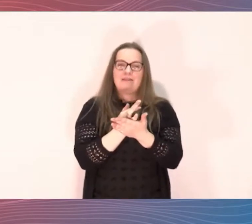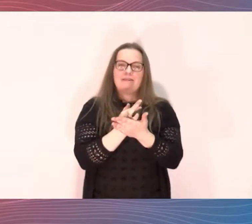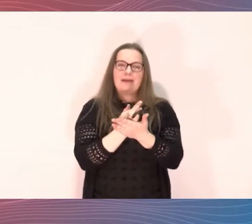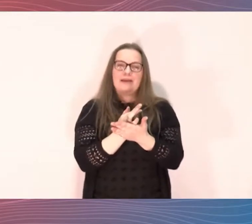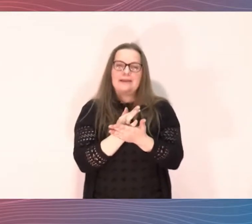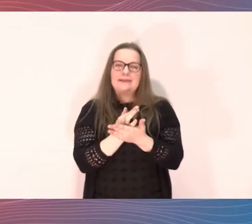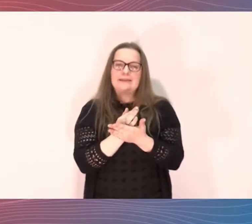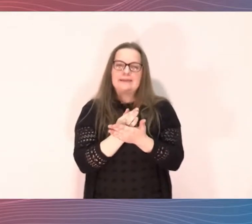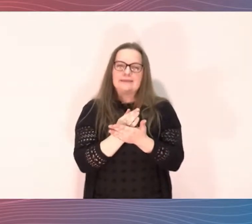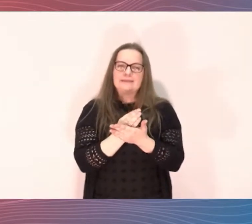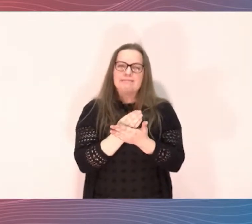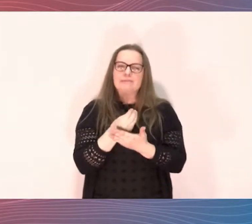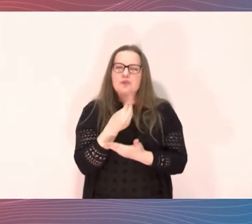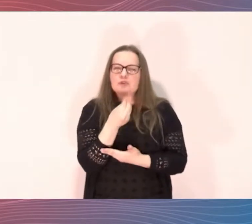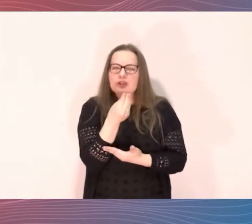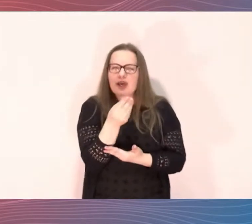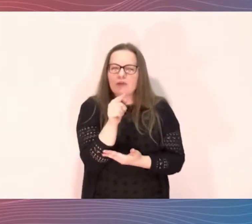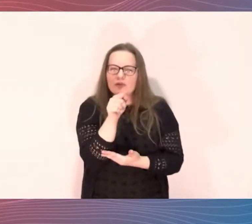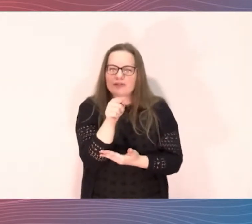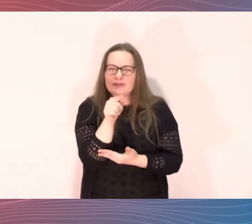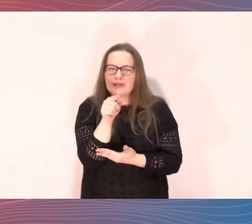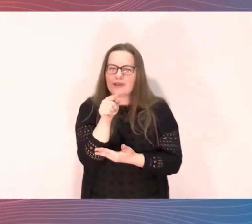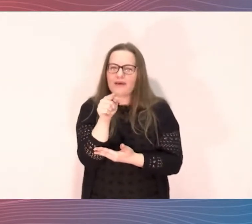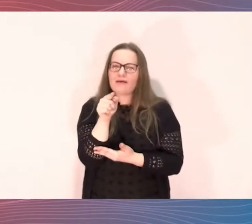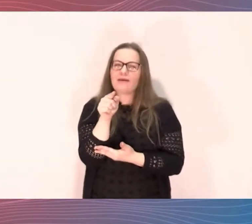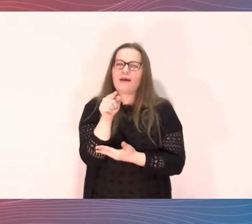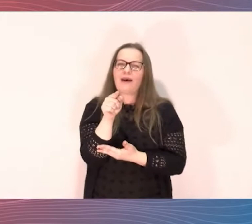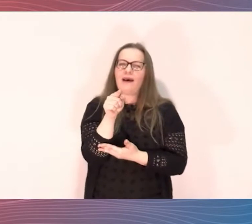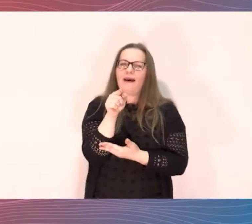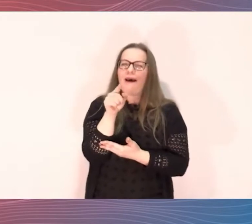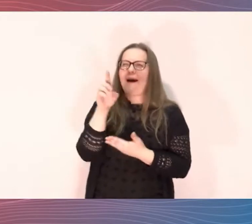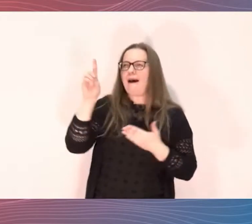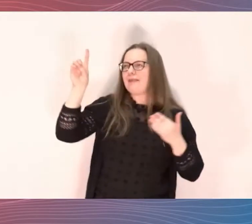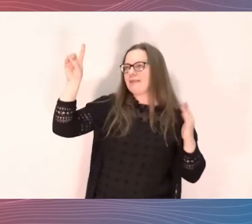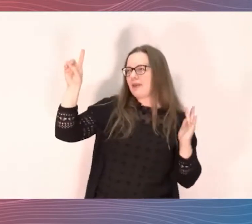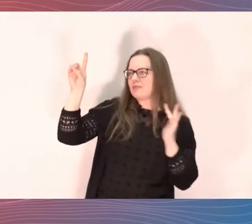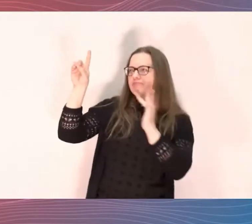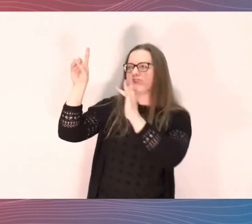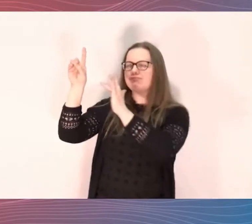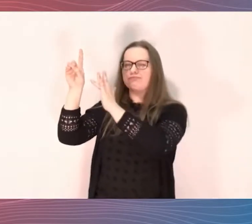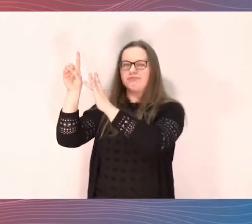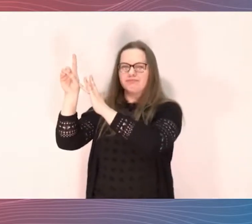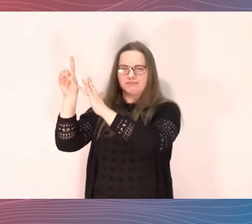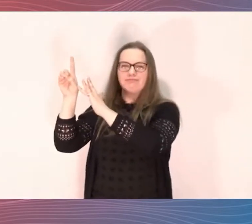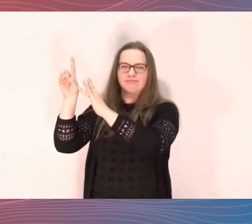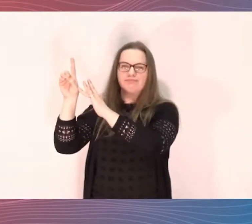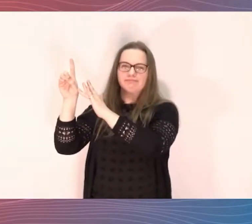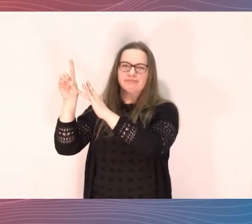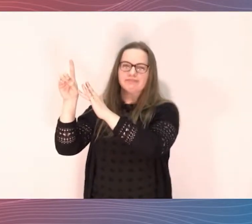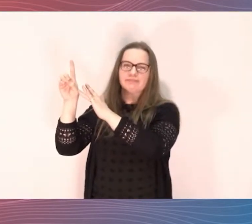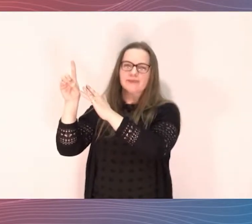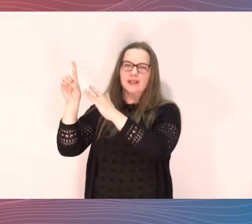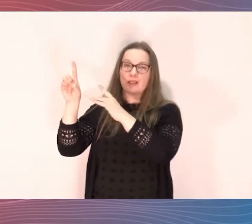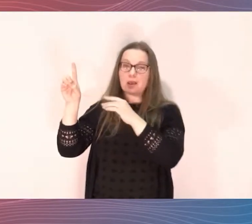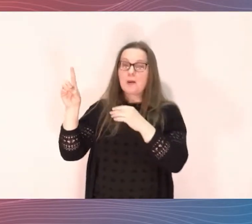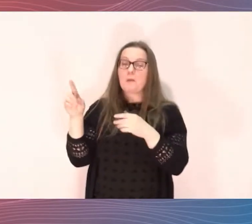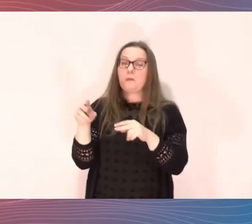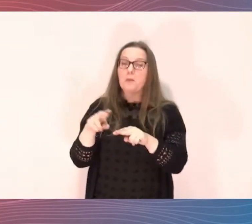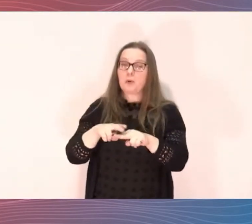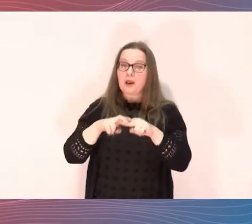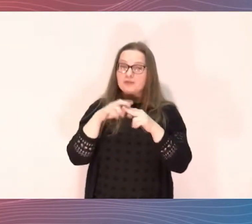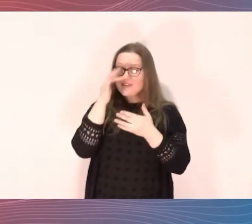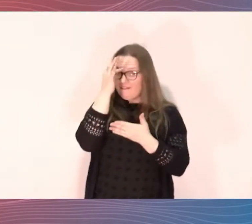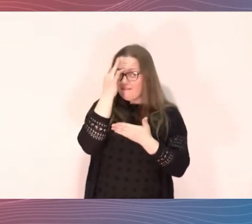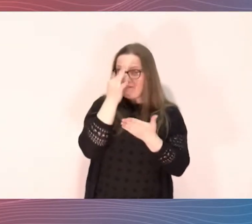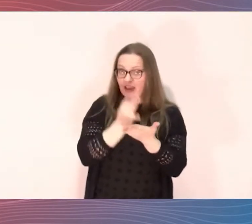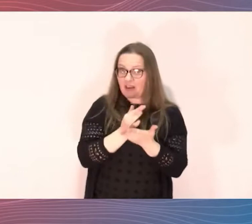ter acesso a Deus. A fé faz você ter acesso à própria